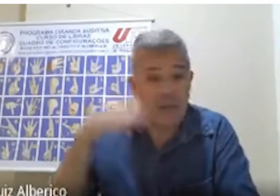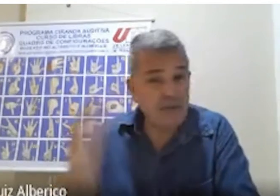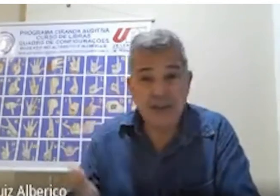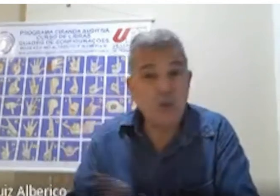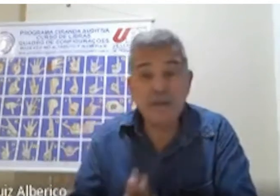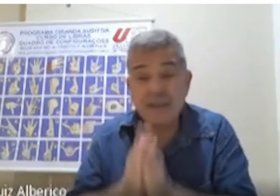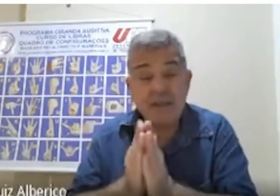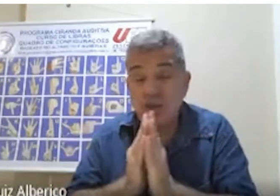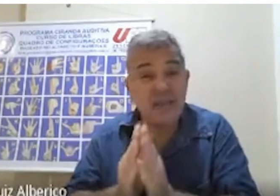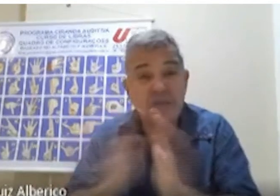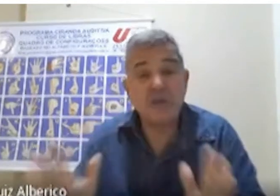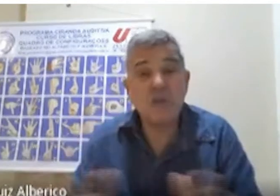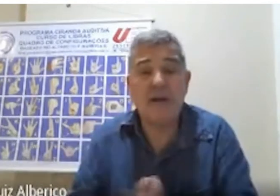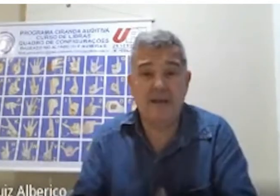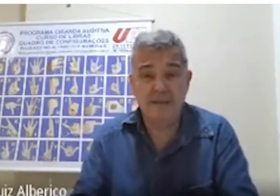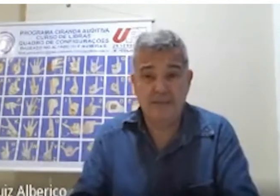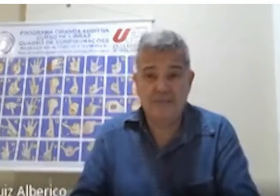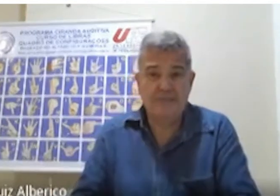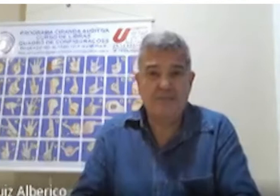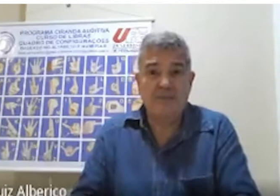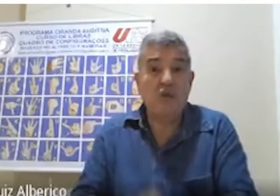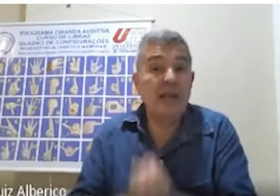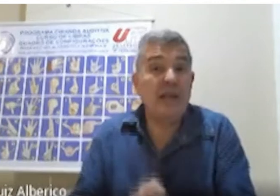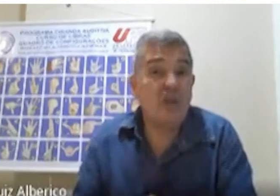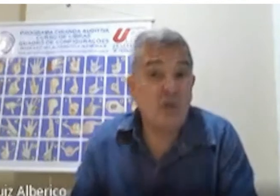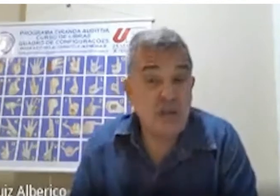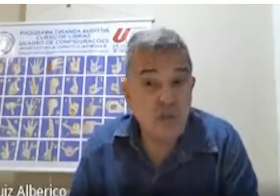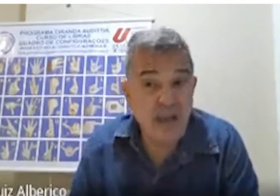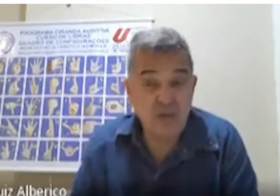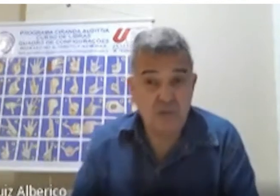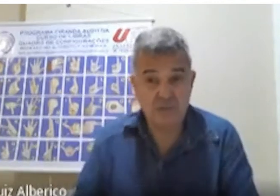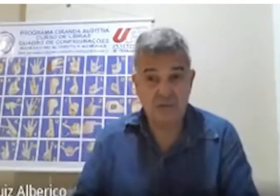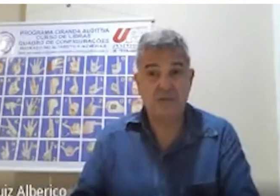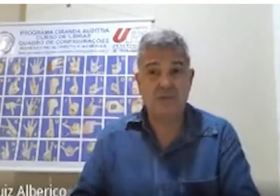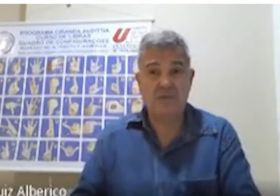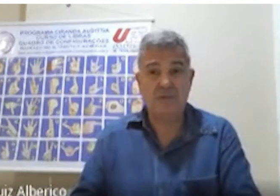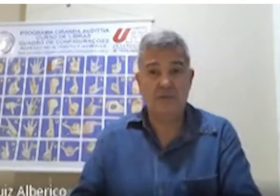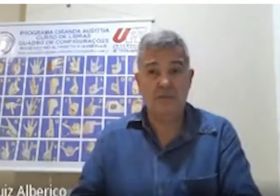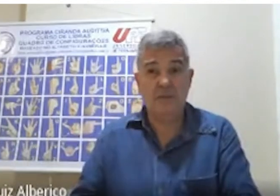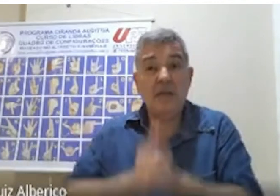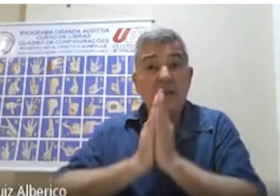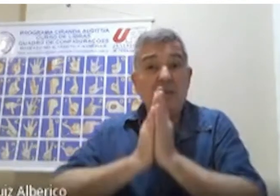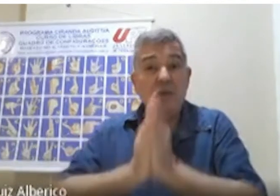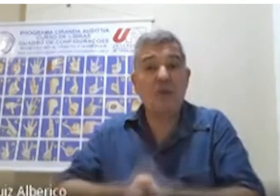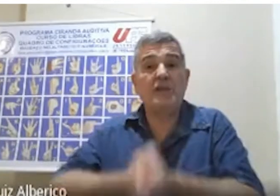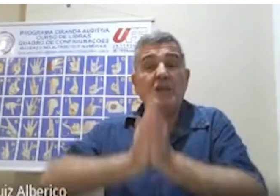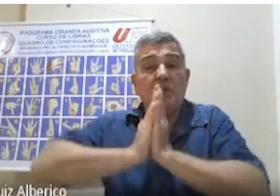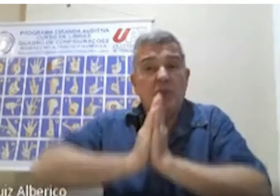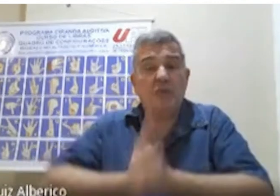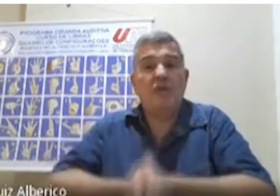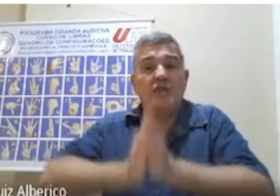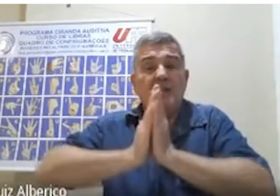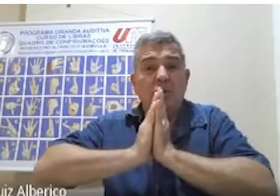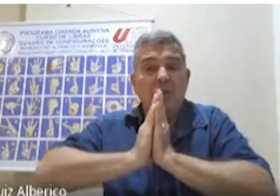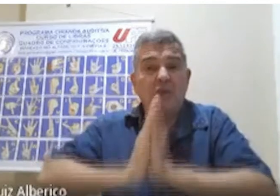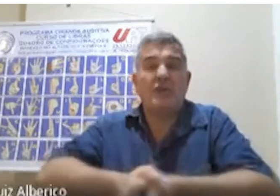e não sabe fazer conta de. Só sabe somar. Como é que ele chegou no ensino médio? Quem deu as notas, quem deu